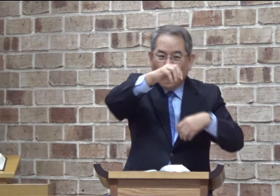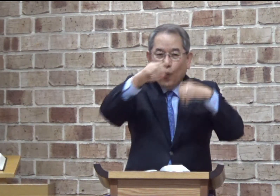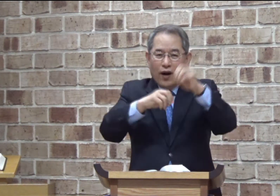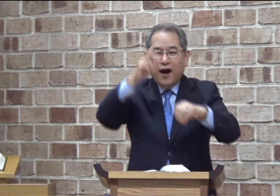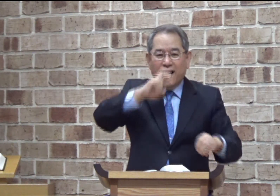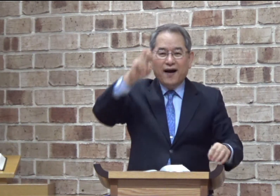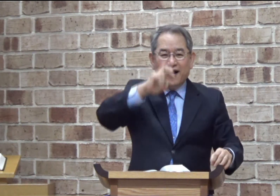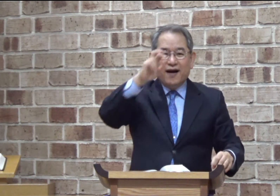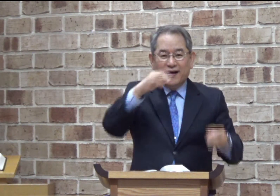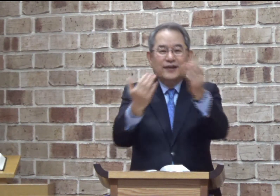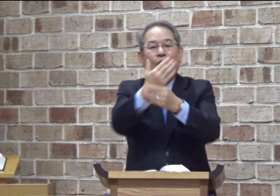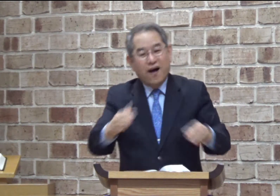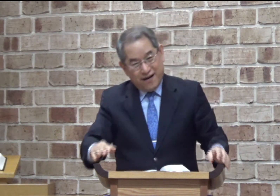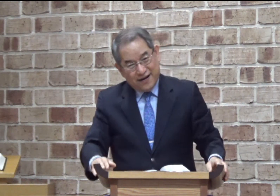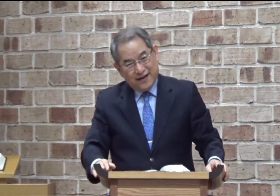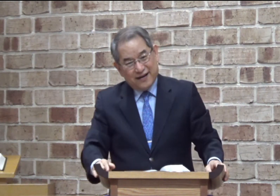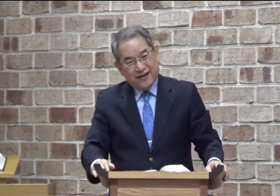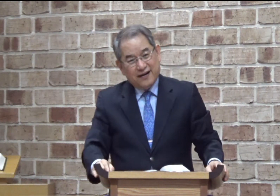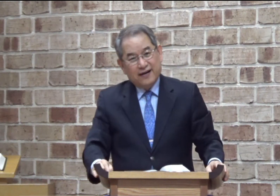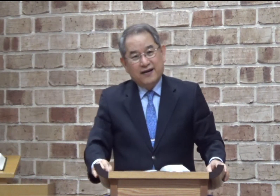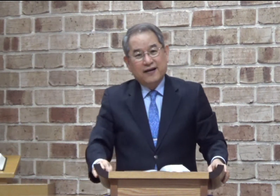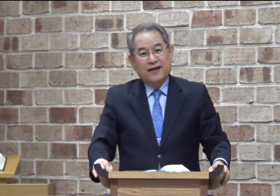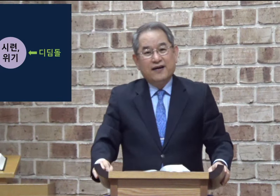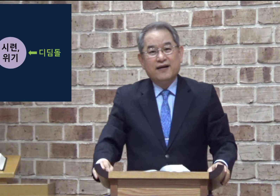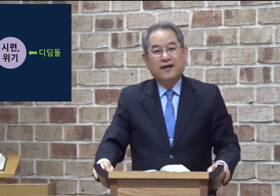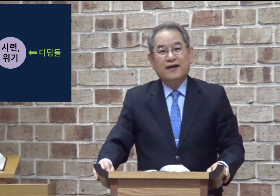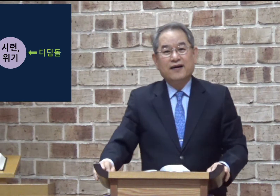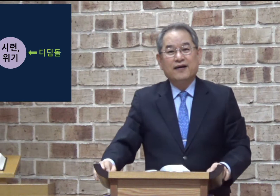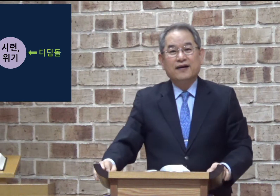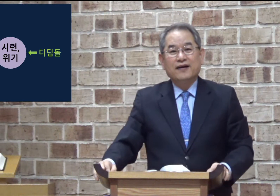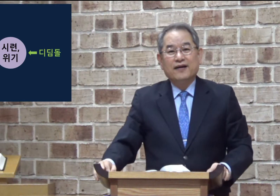돌이 있어서 거기에 부딪혀서 소리가 나온다고 합니다.